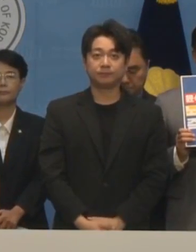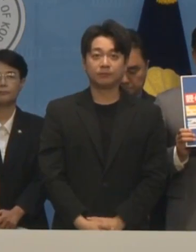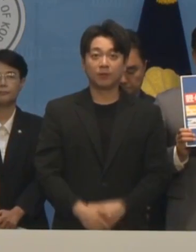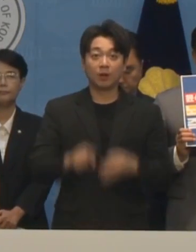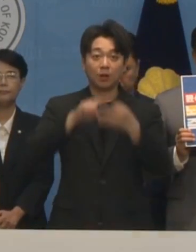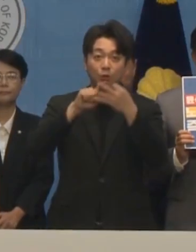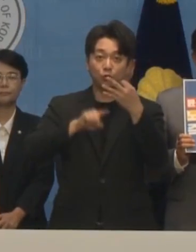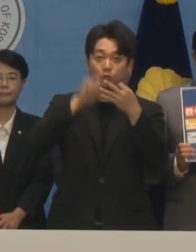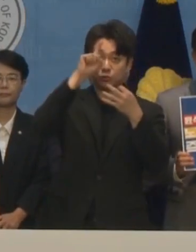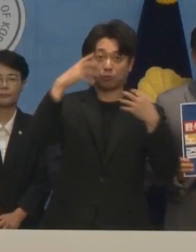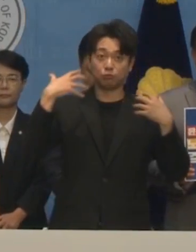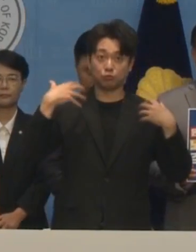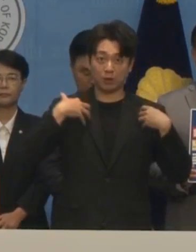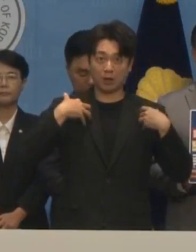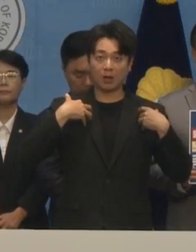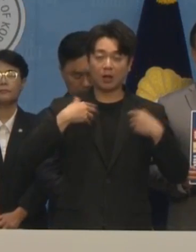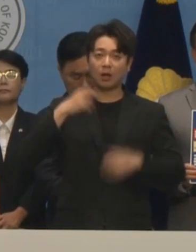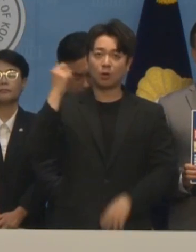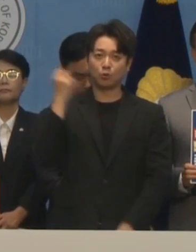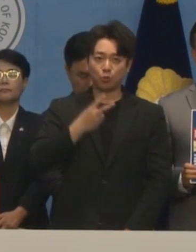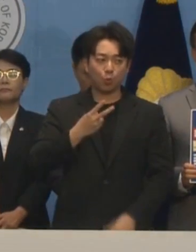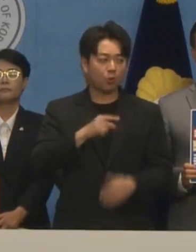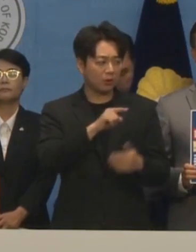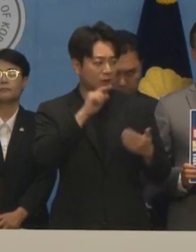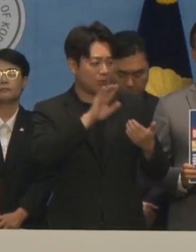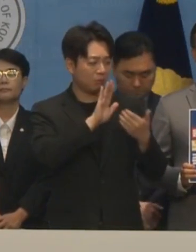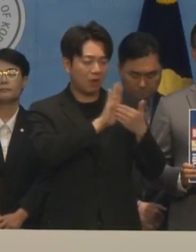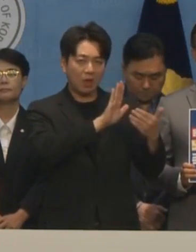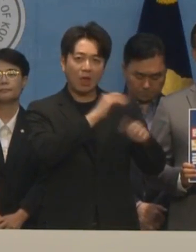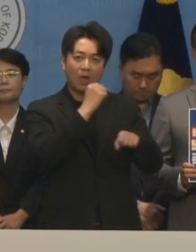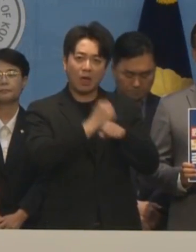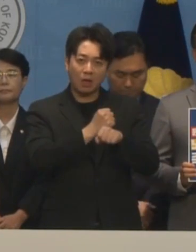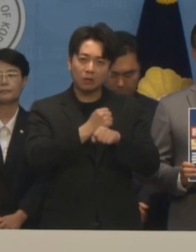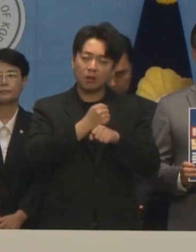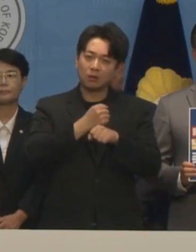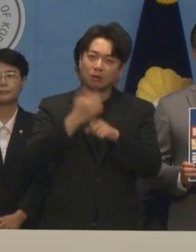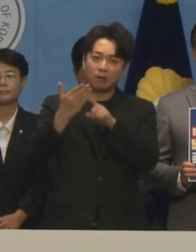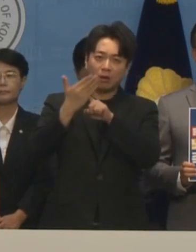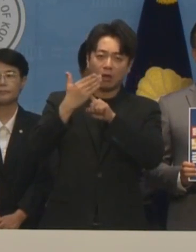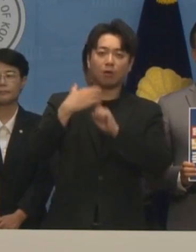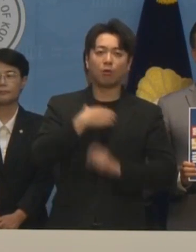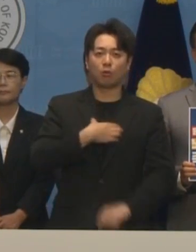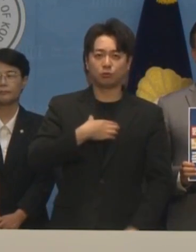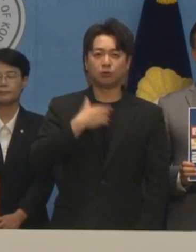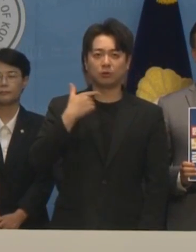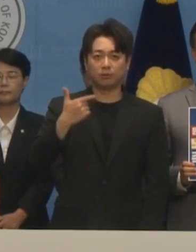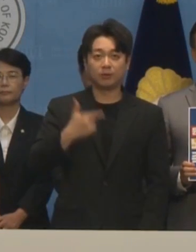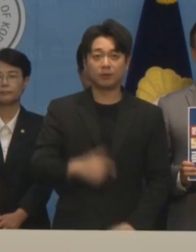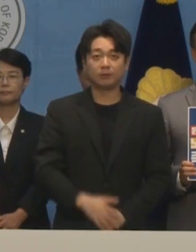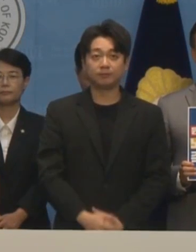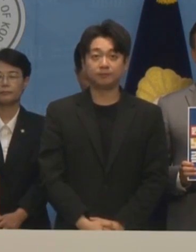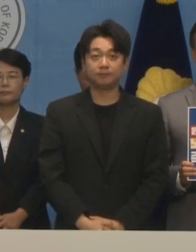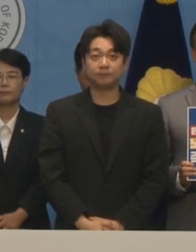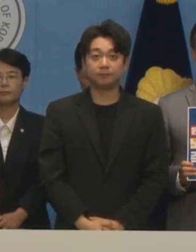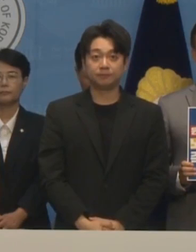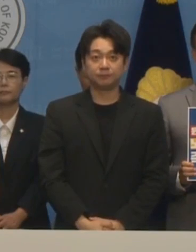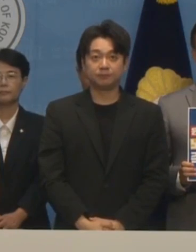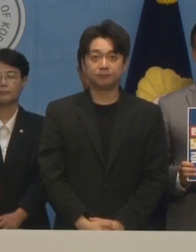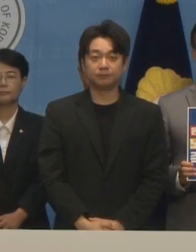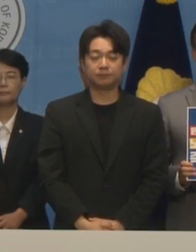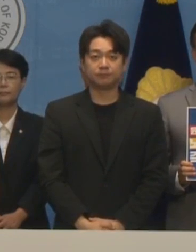윤석열 정부가 또다시 거부권을 행사할 것이라는 우려가 불안감이 되어 퍼지고 있습니다. 기우이기를